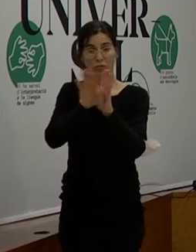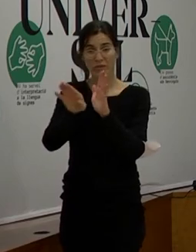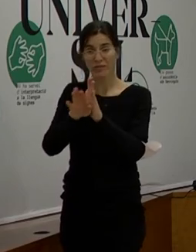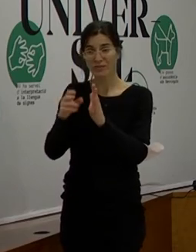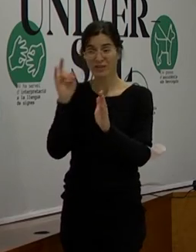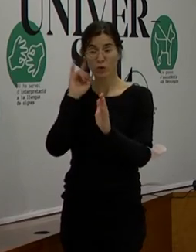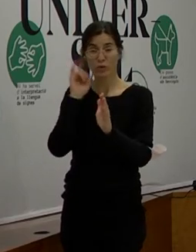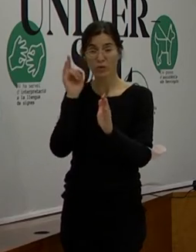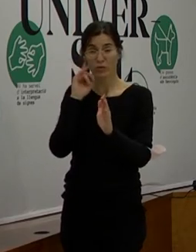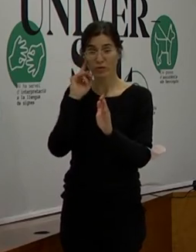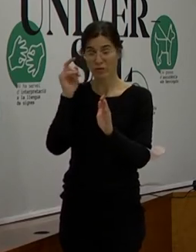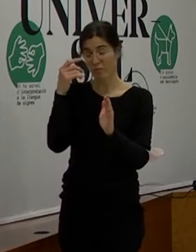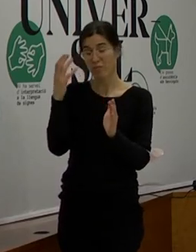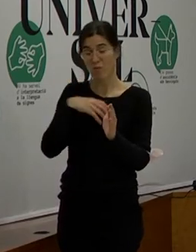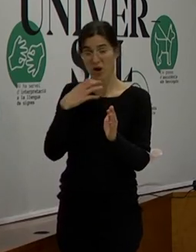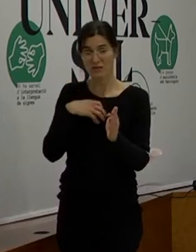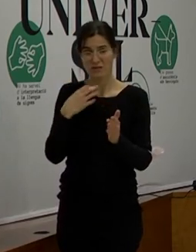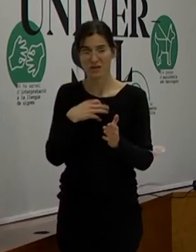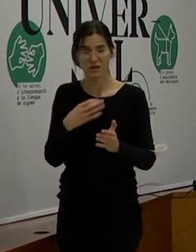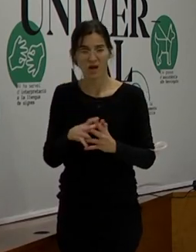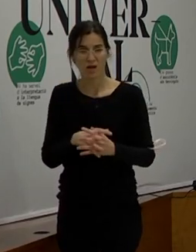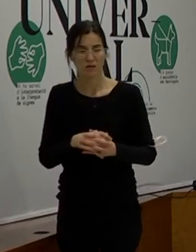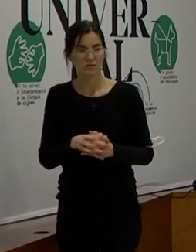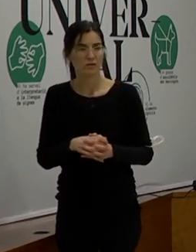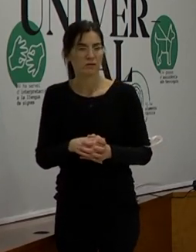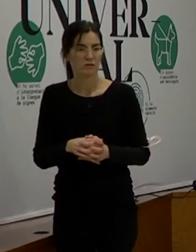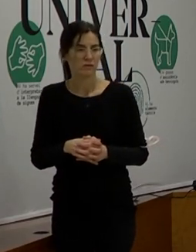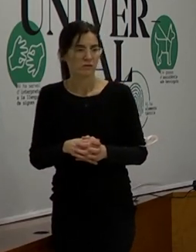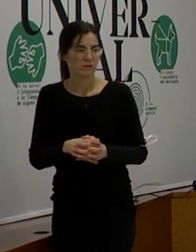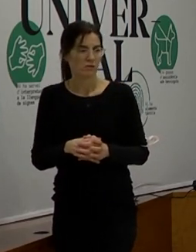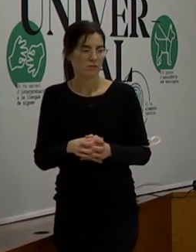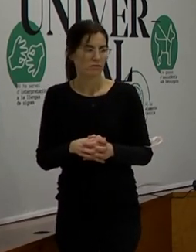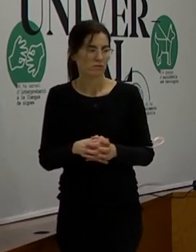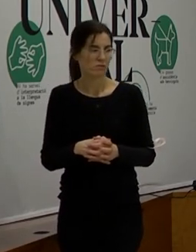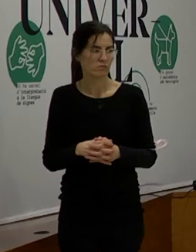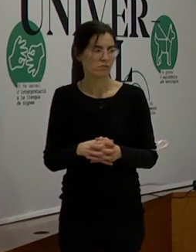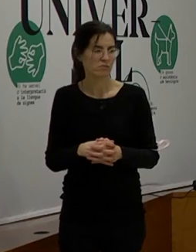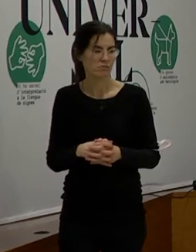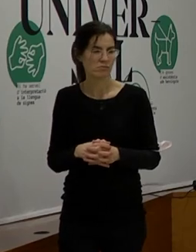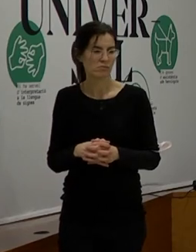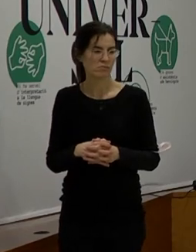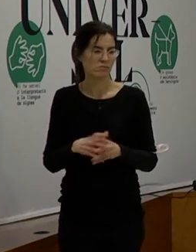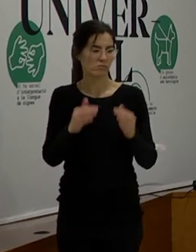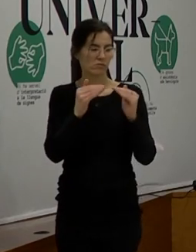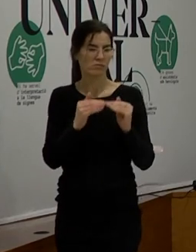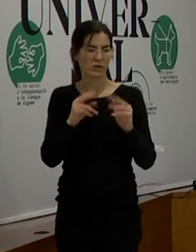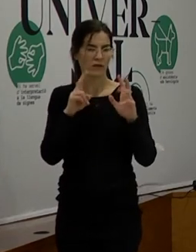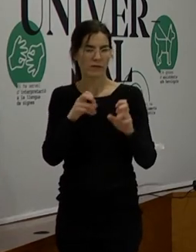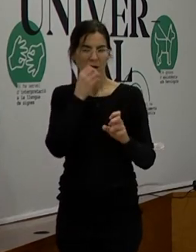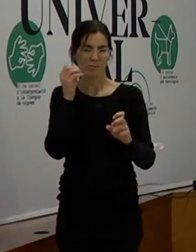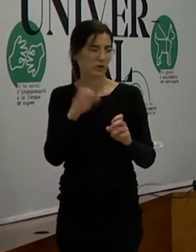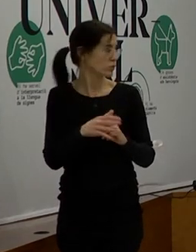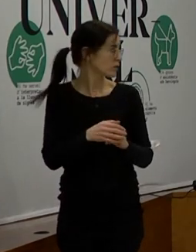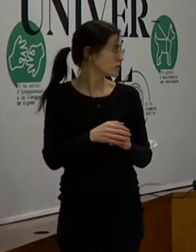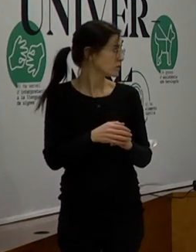deben estar hasta aquí, ¿vale? Vale, endavant. Va, anem a tirar les escombraries.